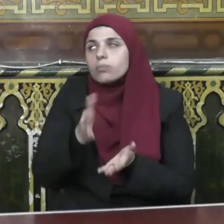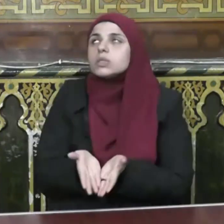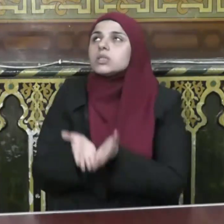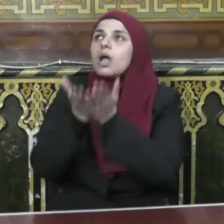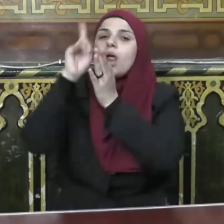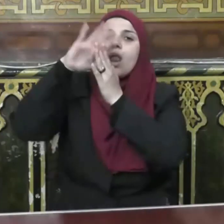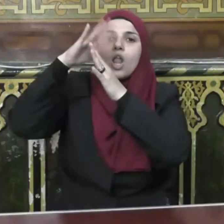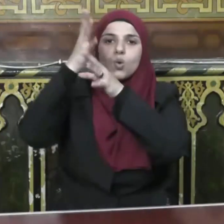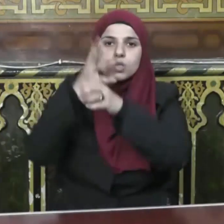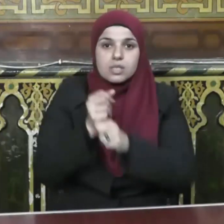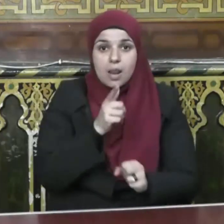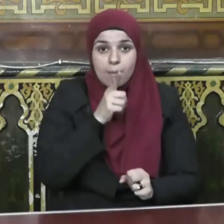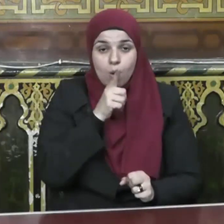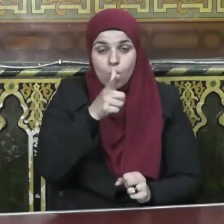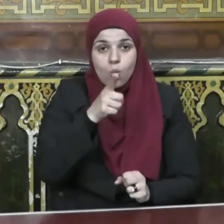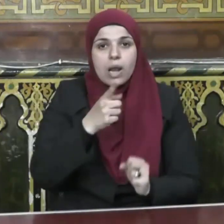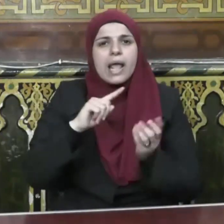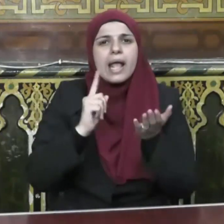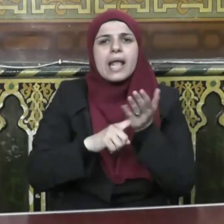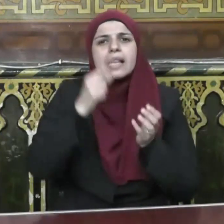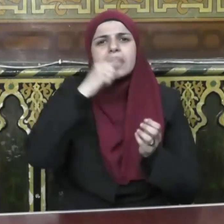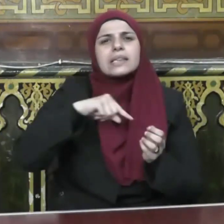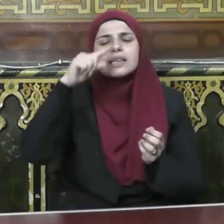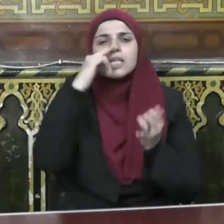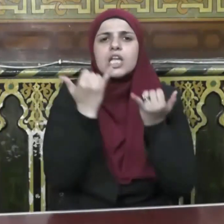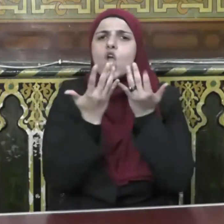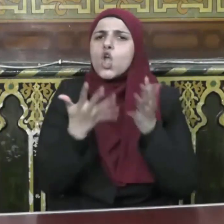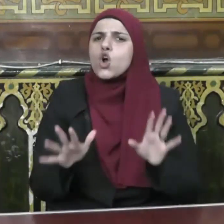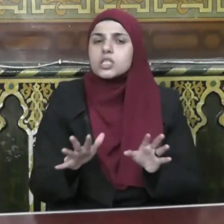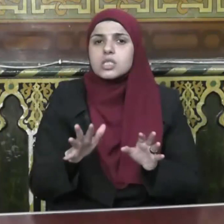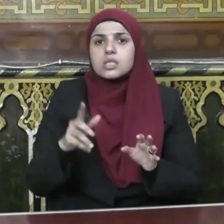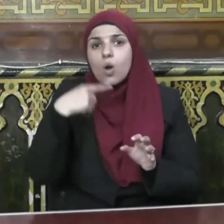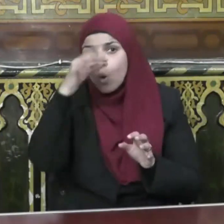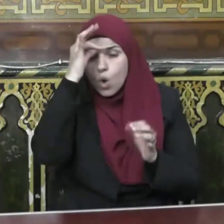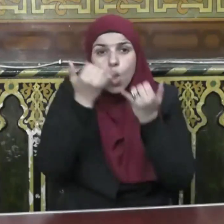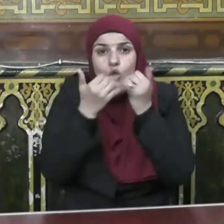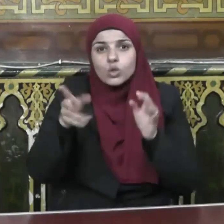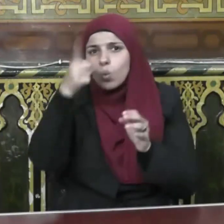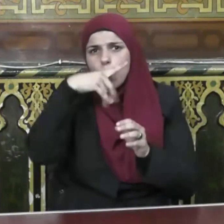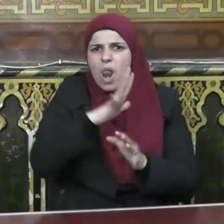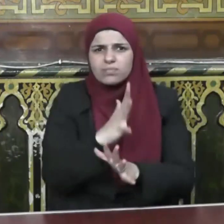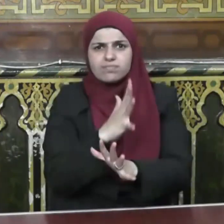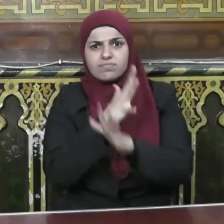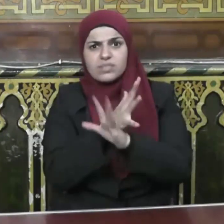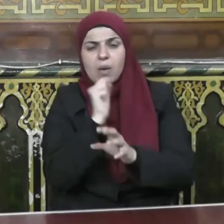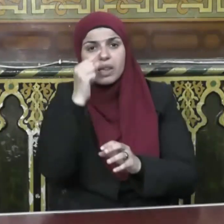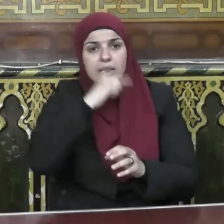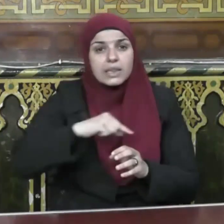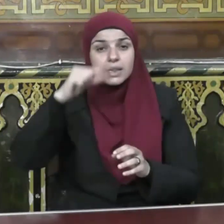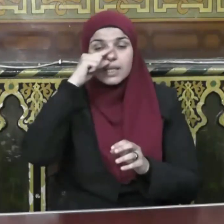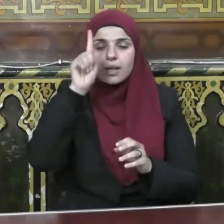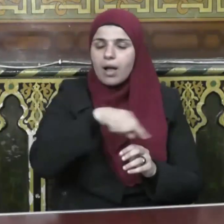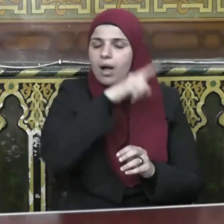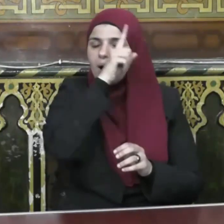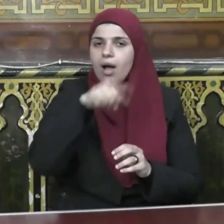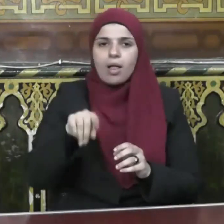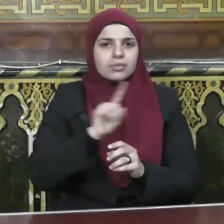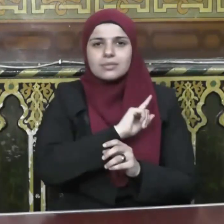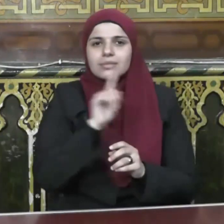وسلم: إن الدين يسر، ولن يشاد الدين أحد إلا غلبه،